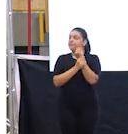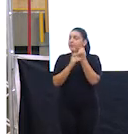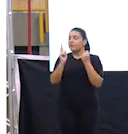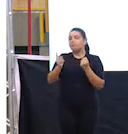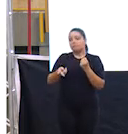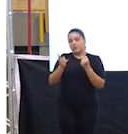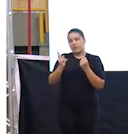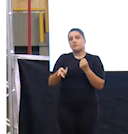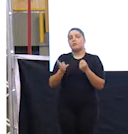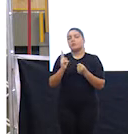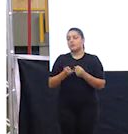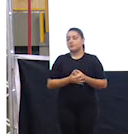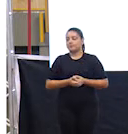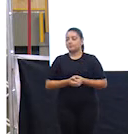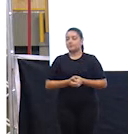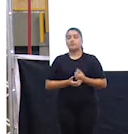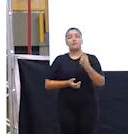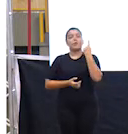coisa.